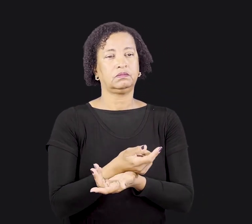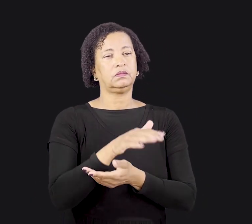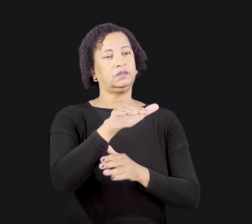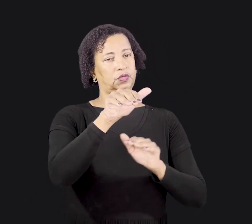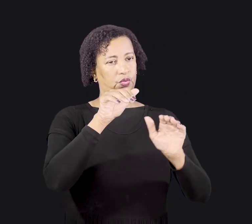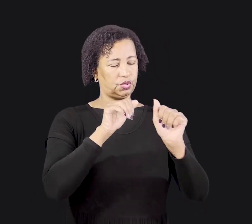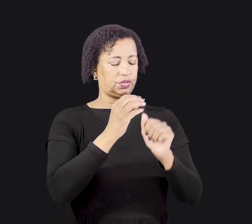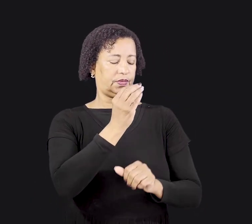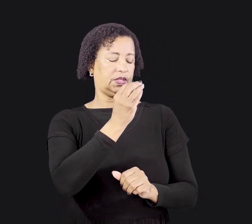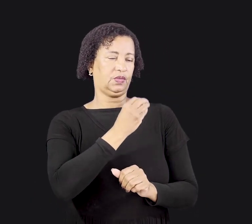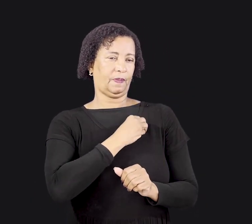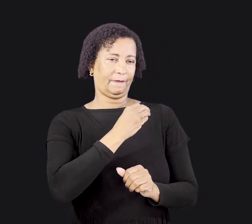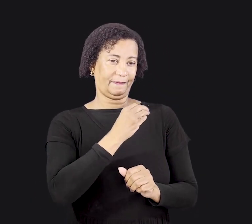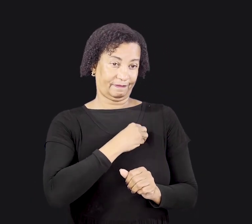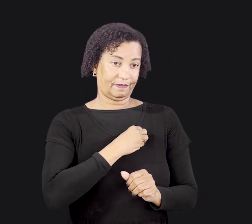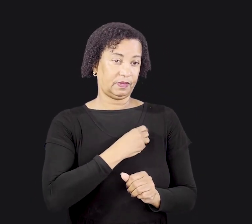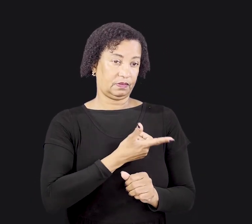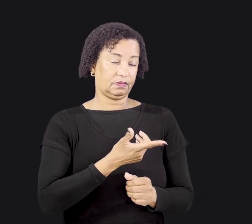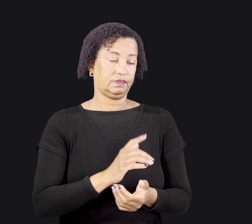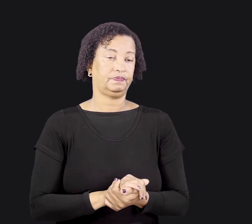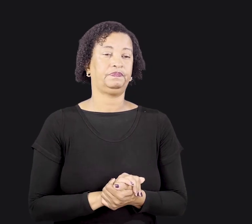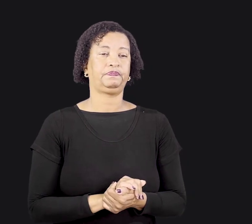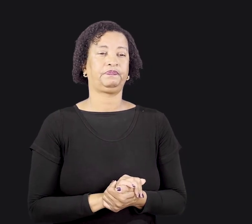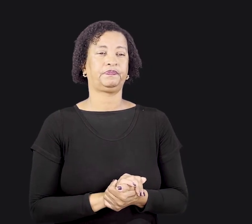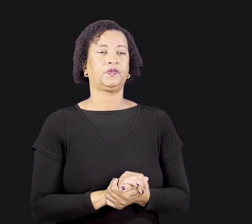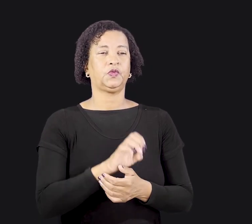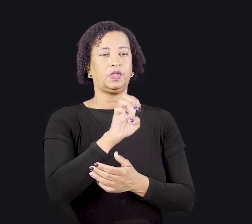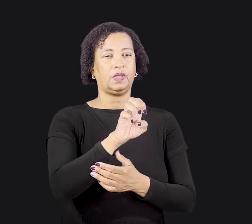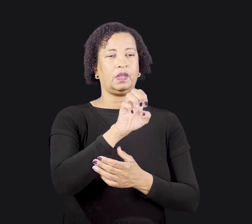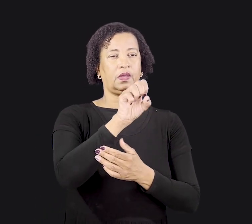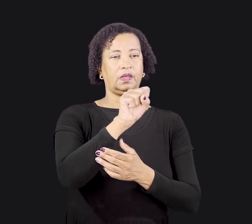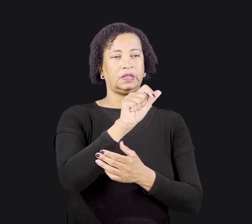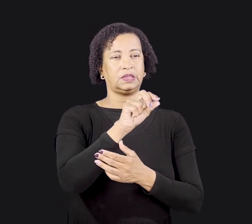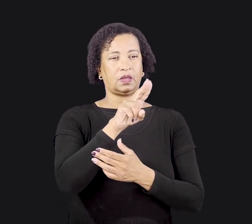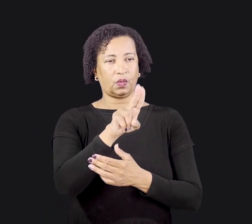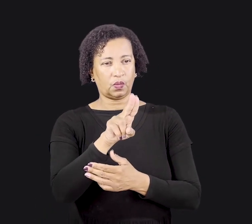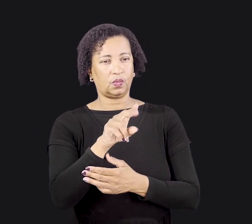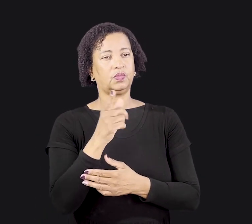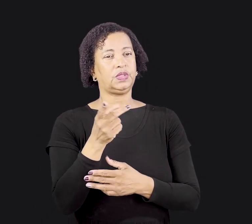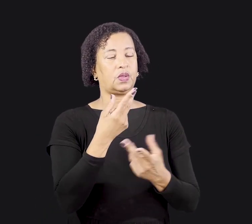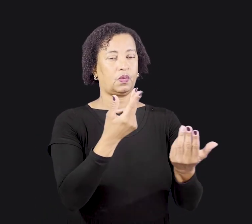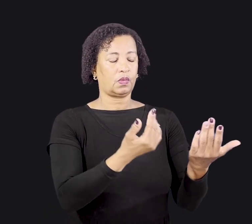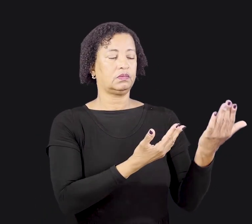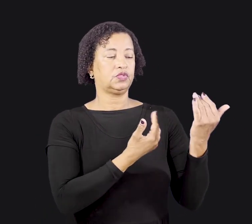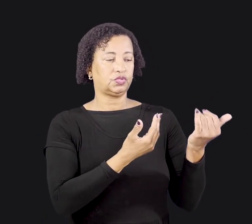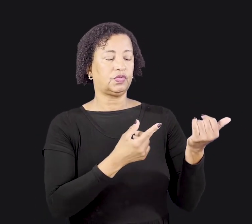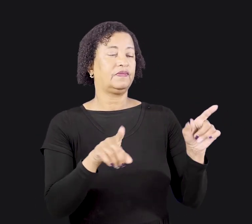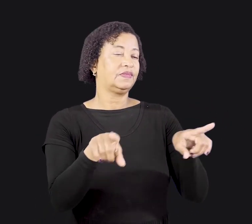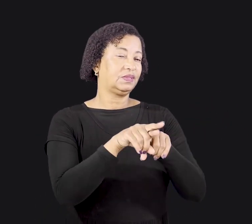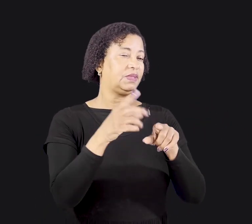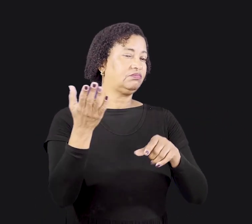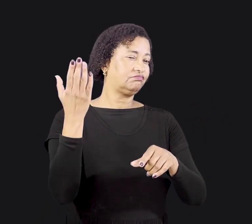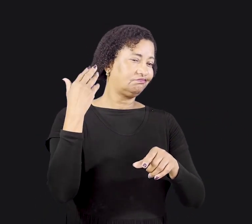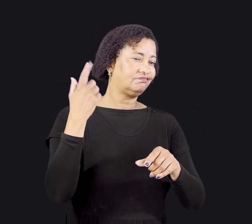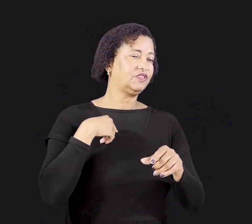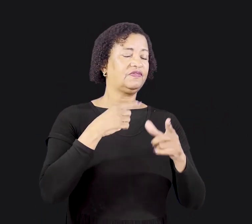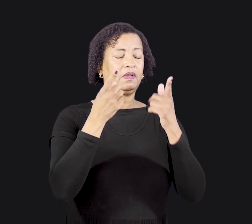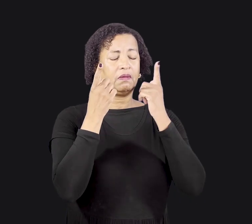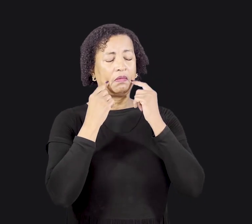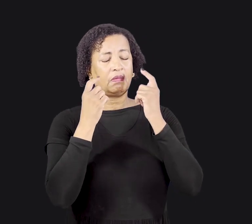chamado pecado de Esaú. Como Esaú, esses jovens um dia vão chorar e lamentar que não se tornaram no homem